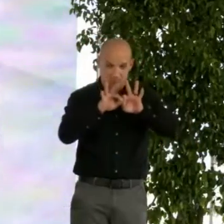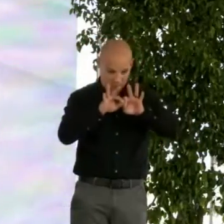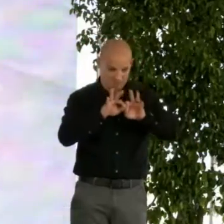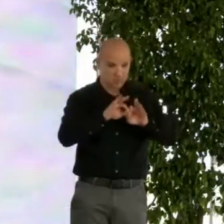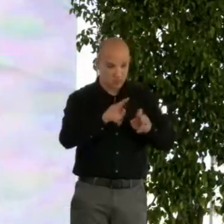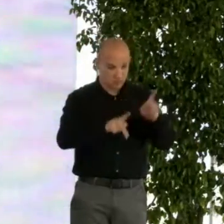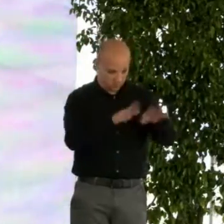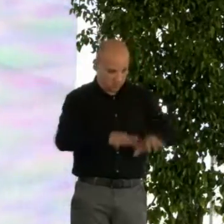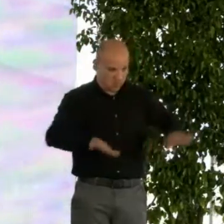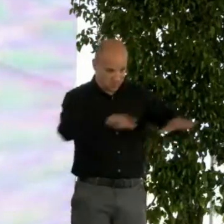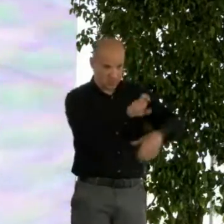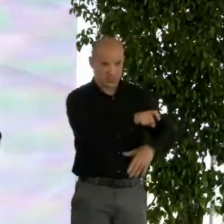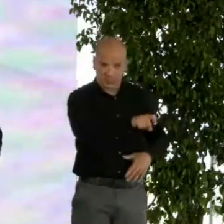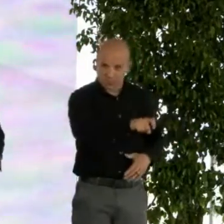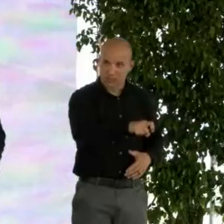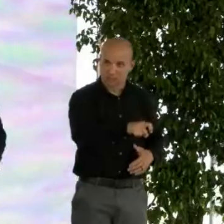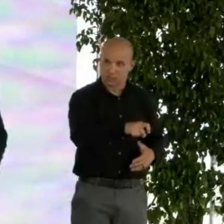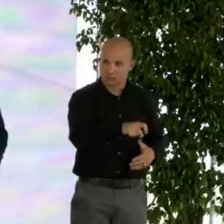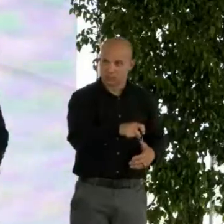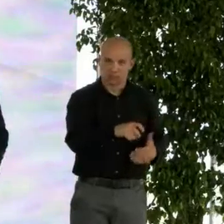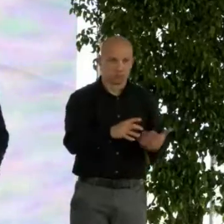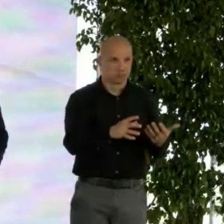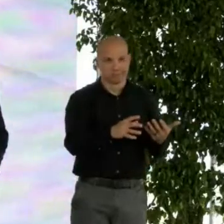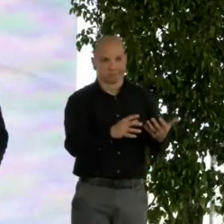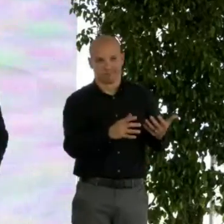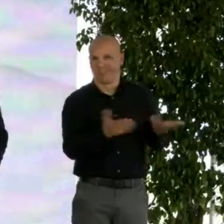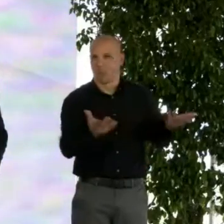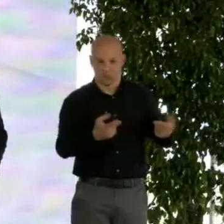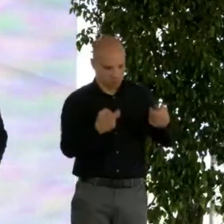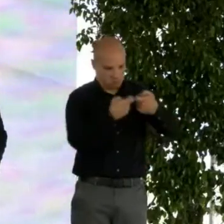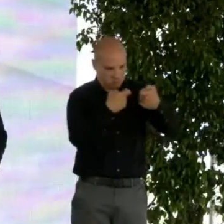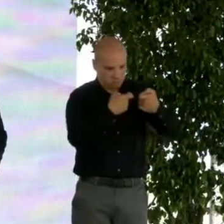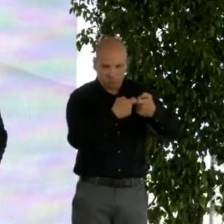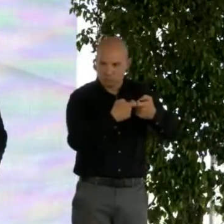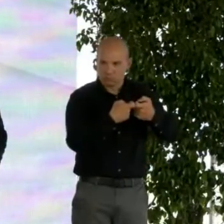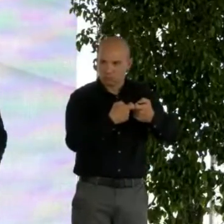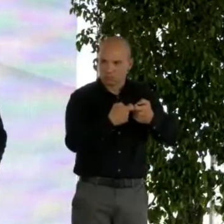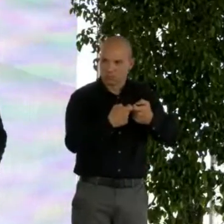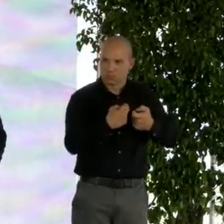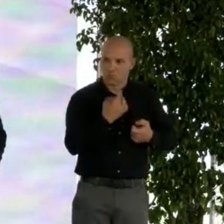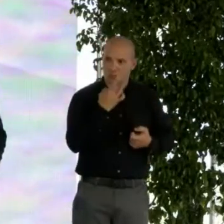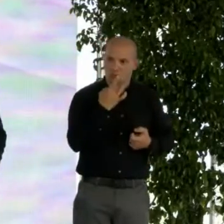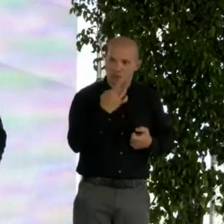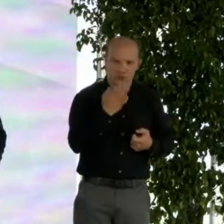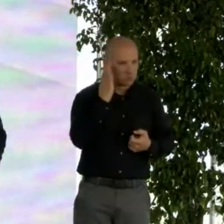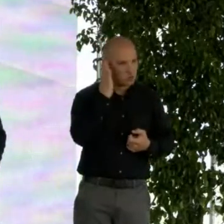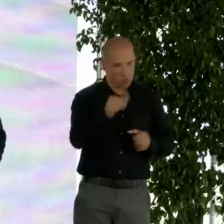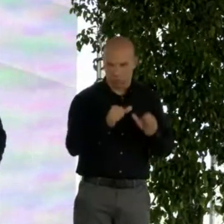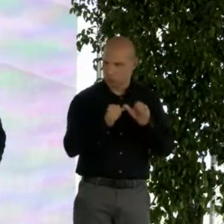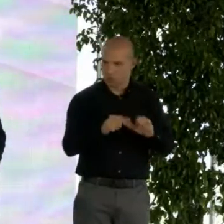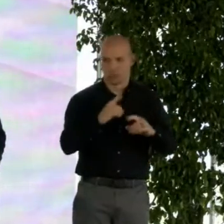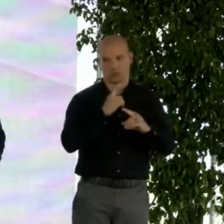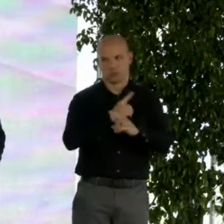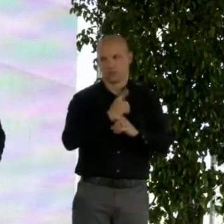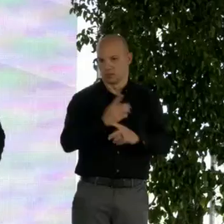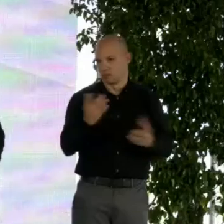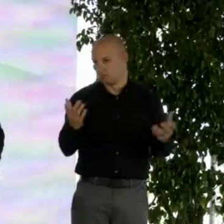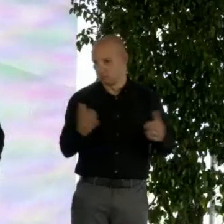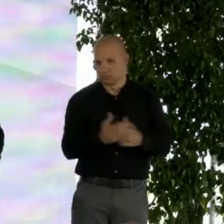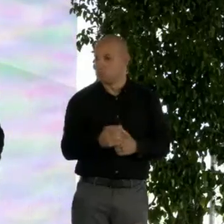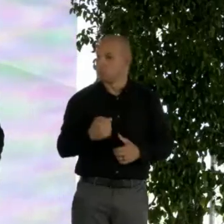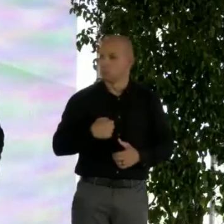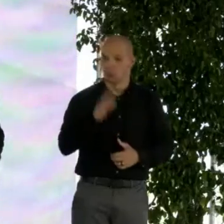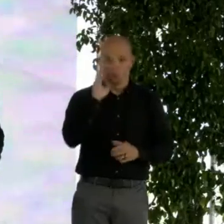pueblo, es decir, electricidad, lo vamos a defender a capa y espada. Así que yo estaré